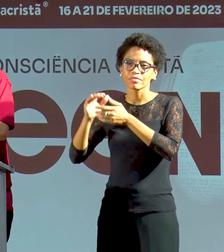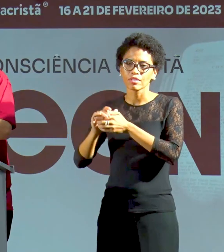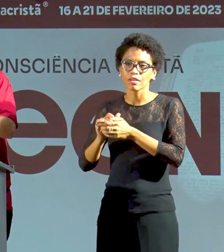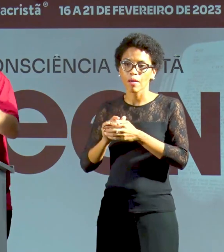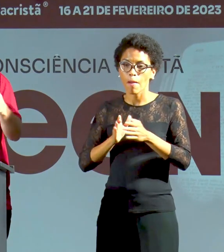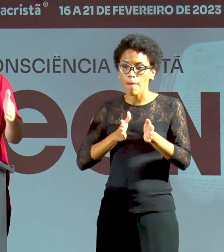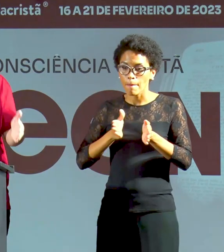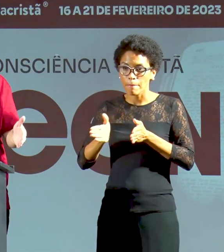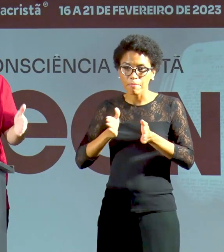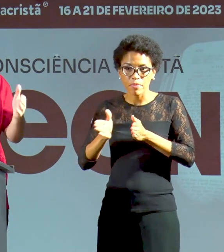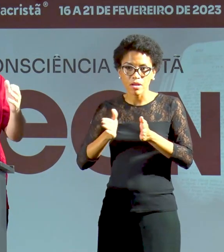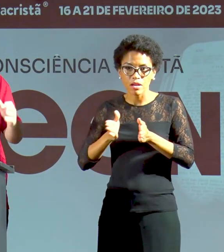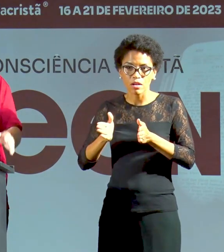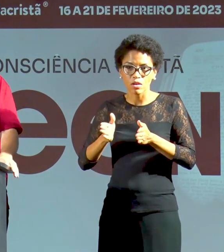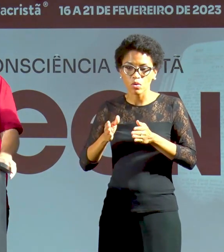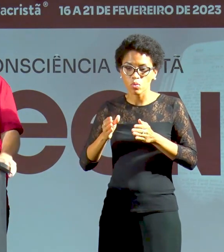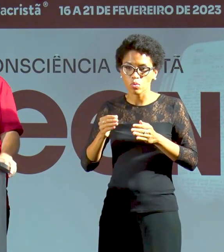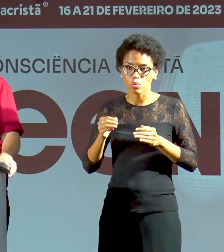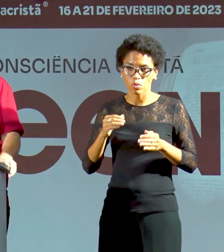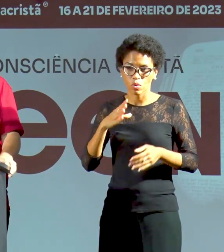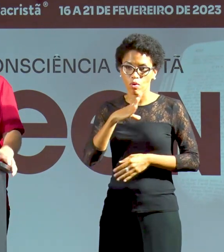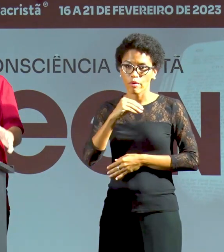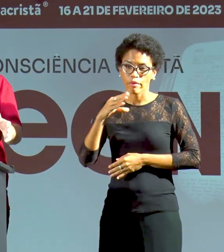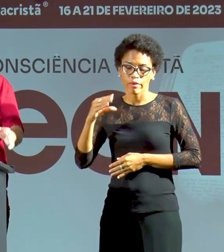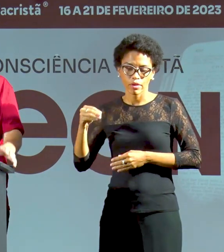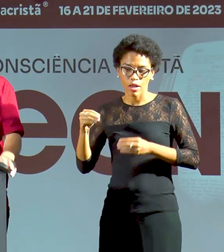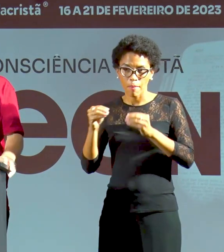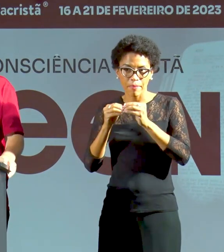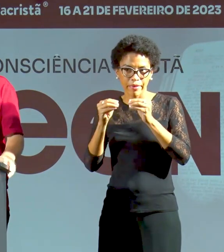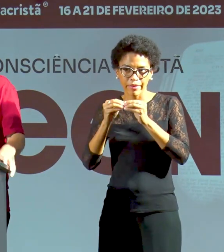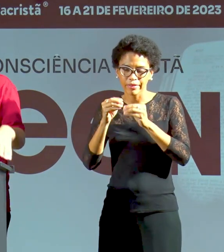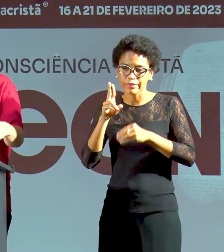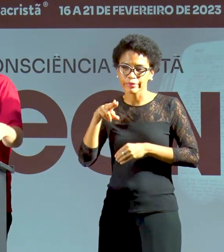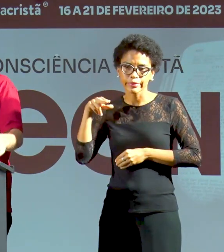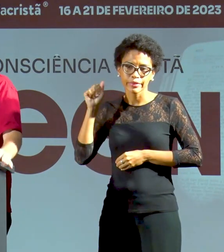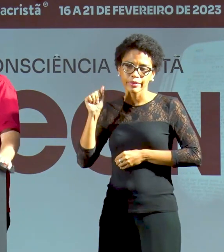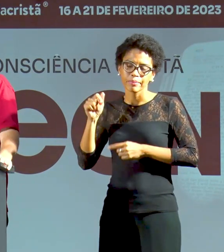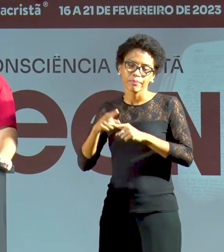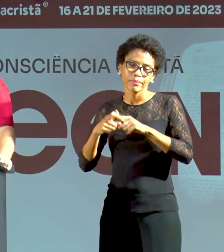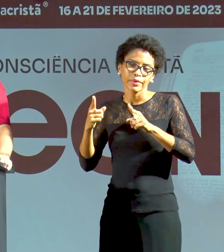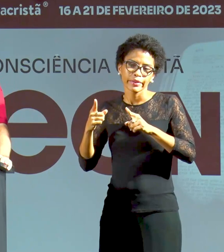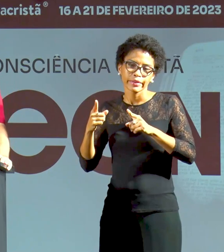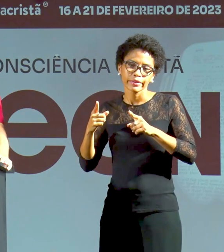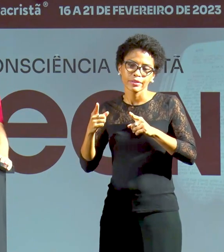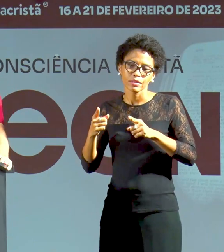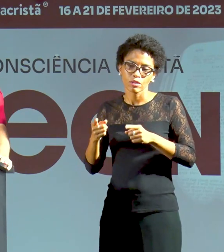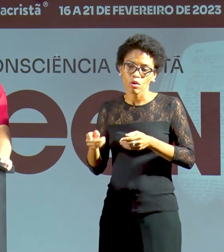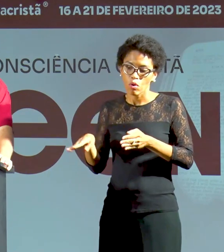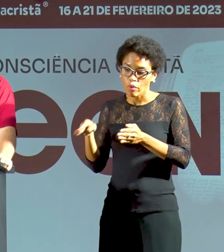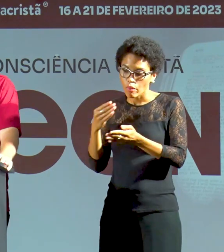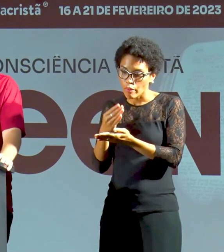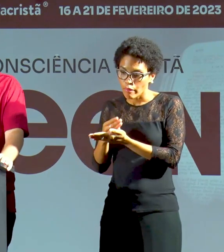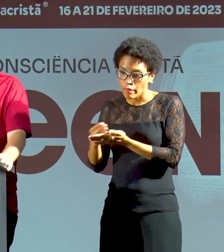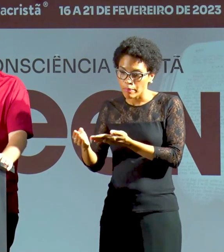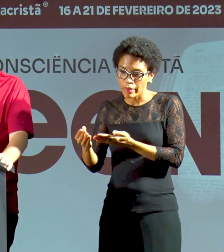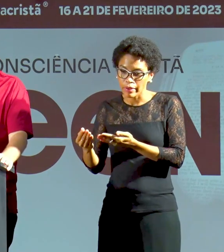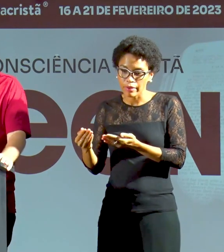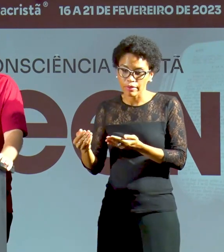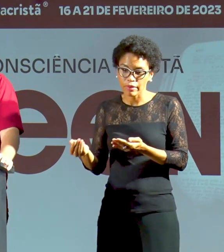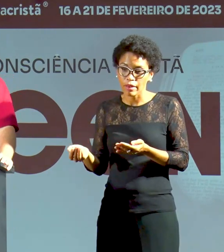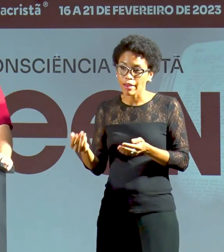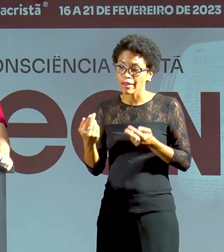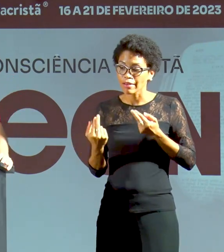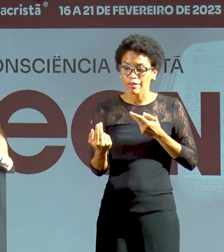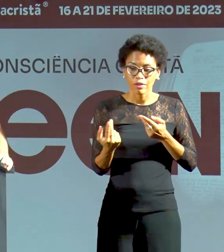saiu da adolescência do mesmo jeito que entrou fraco na fé e maturo na fé do mesmo jeito